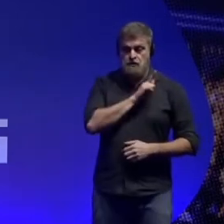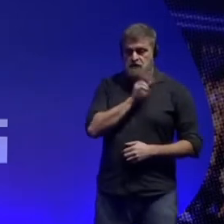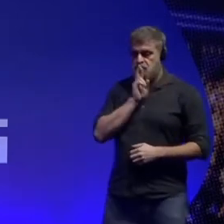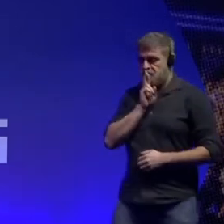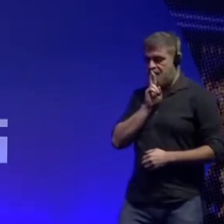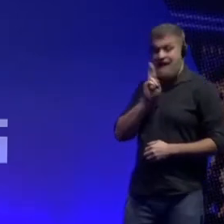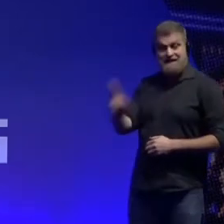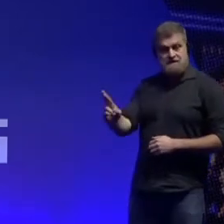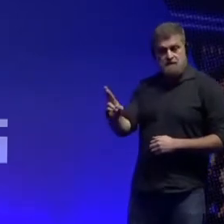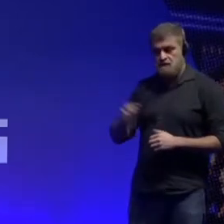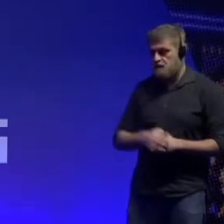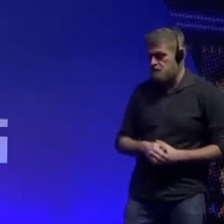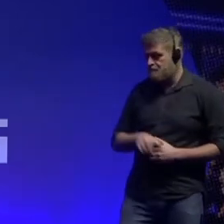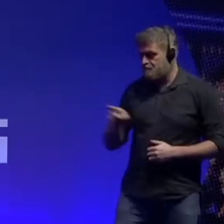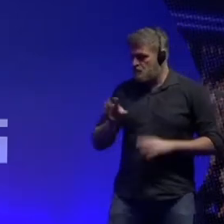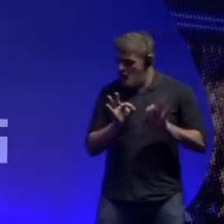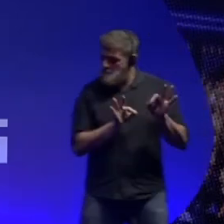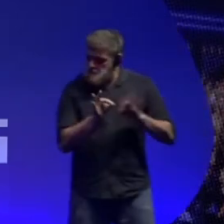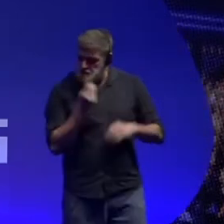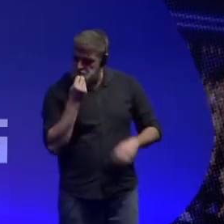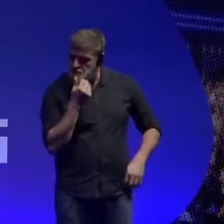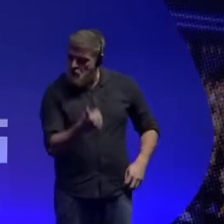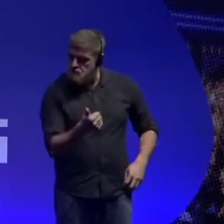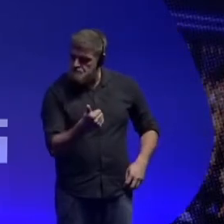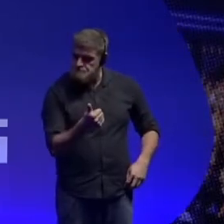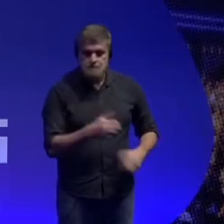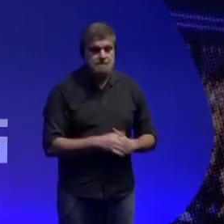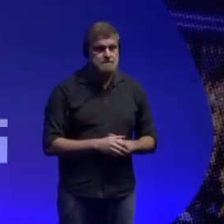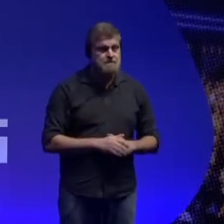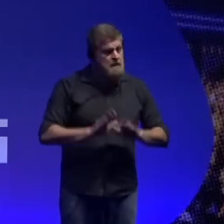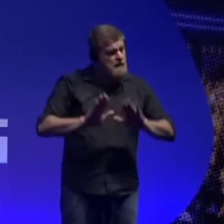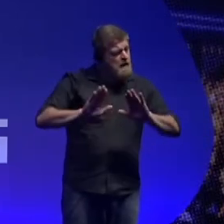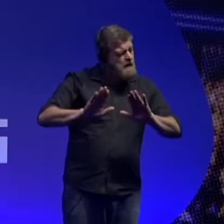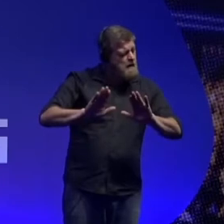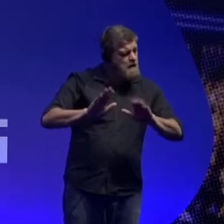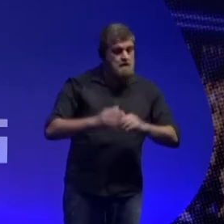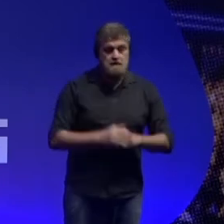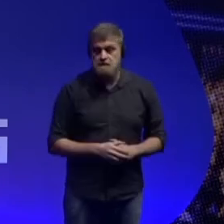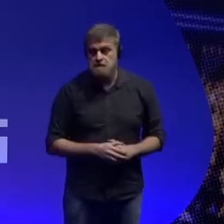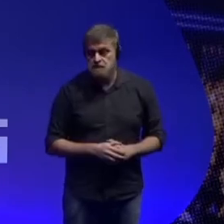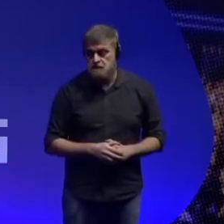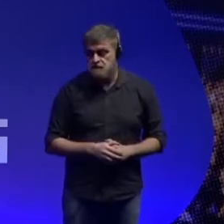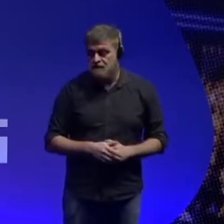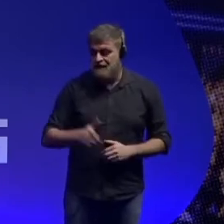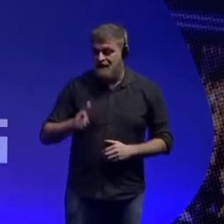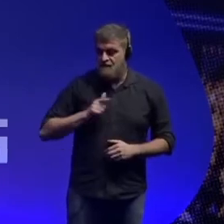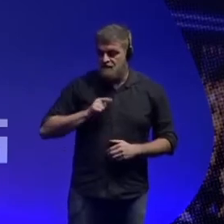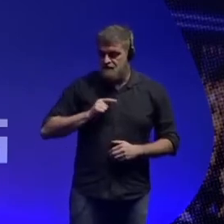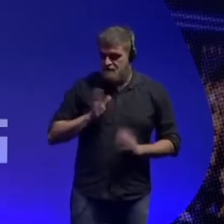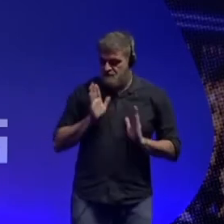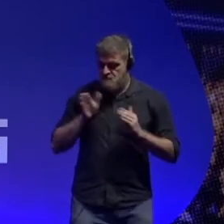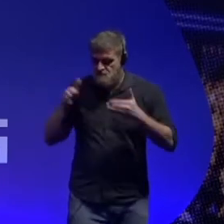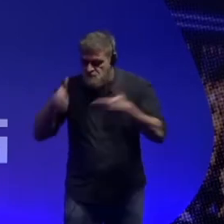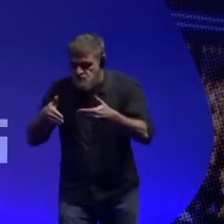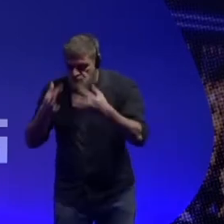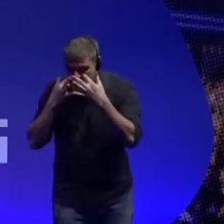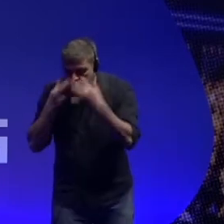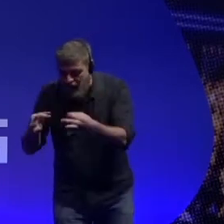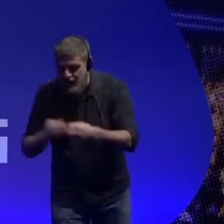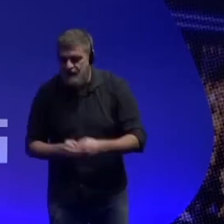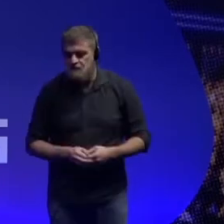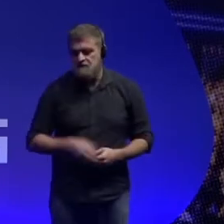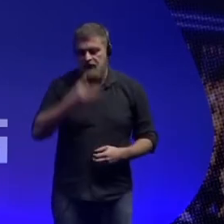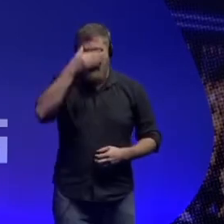dela que sim, aquele projeto estava indo muito bem. Mas, por ter colocado tanta energia naquele projeto, ela acabou não fazendo uma outra